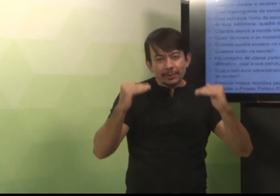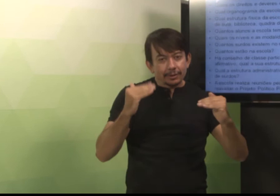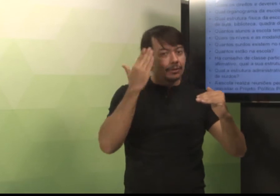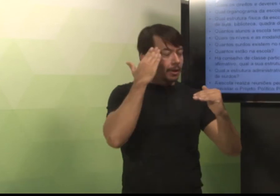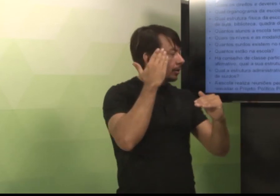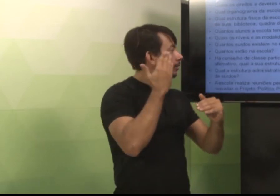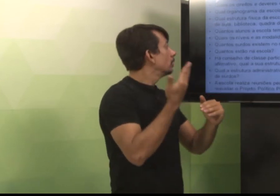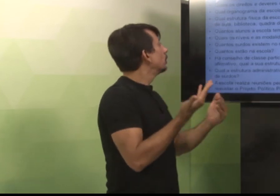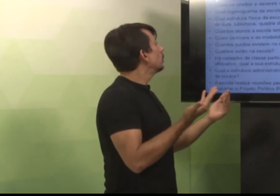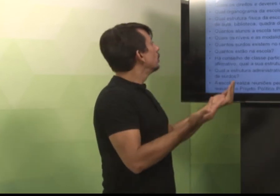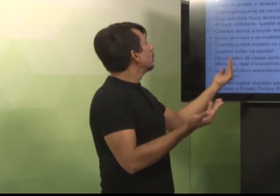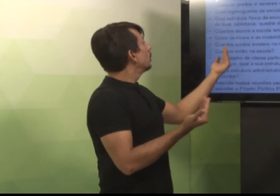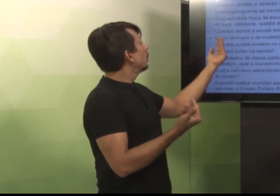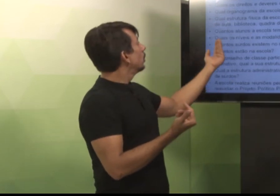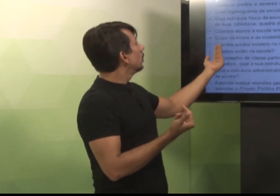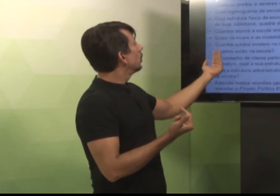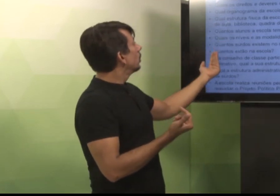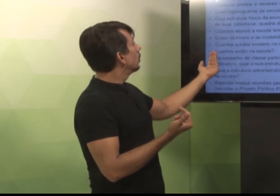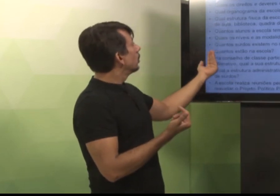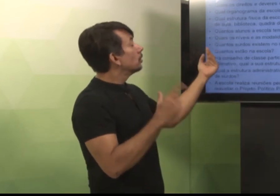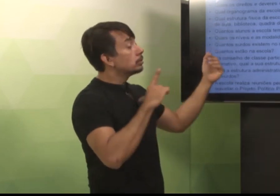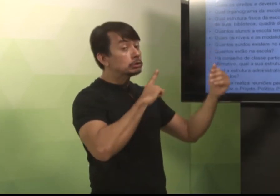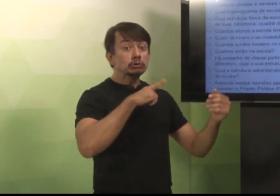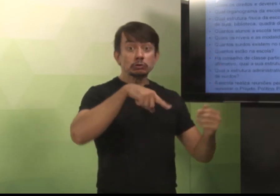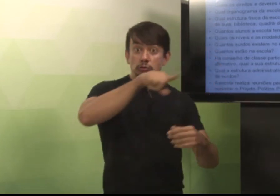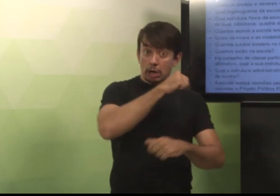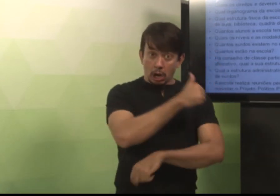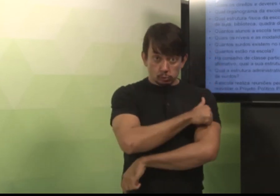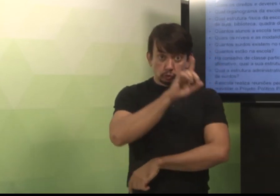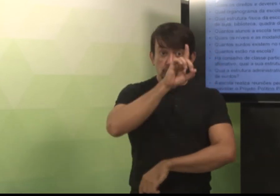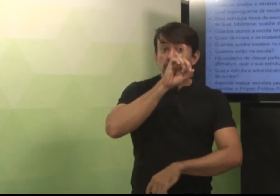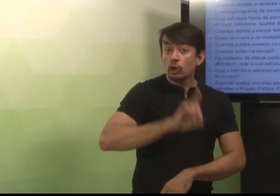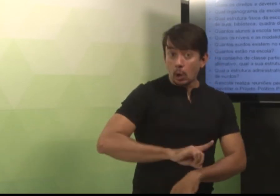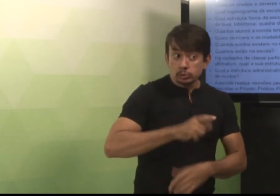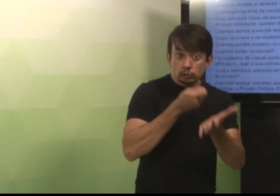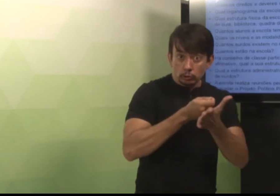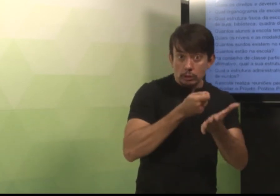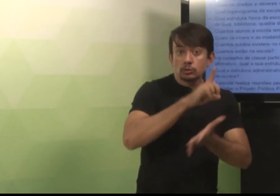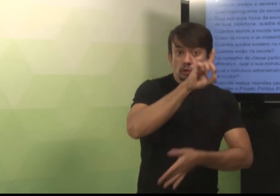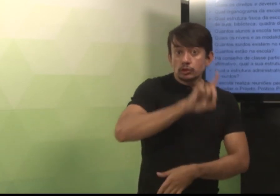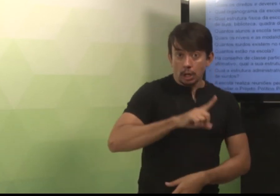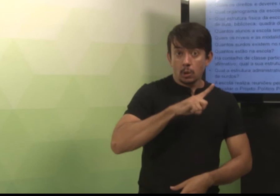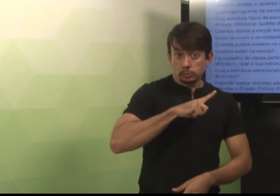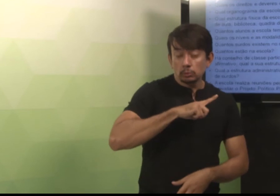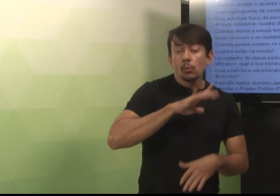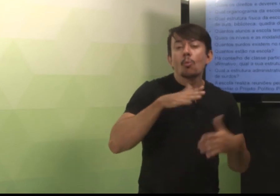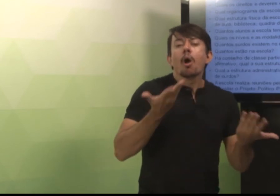diretores, supervisores, secretaria. Há essa estrutura, como